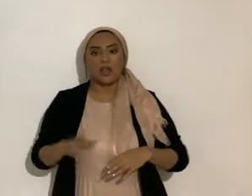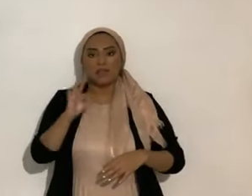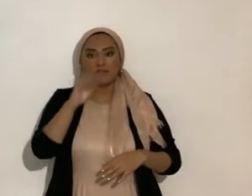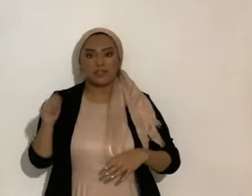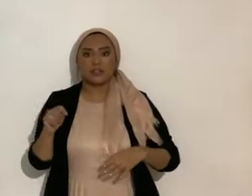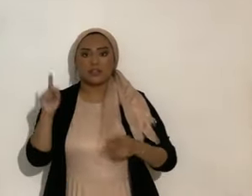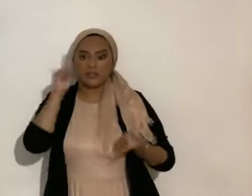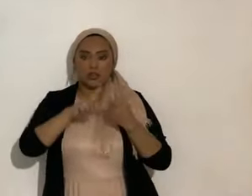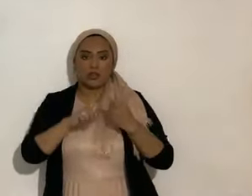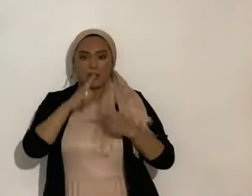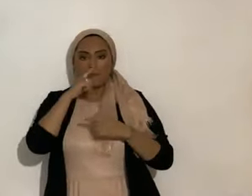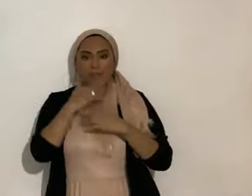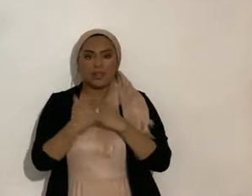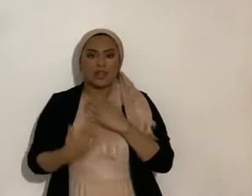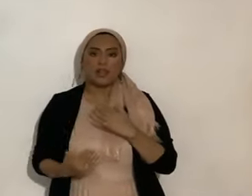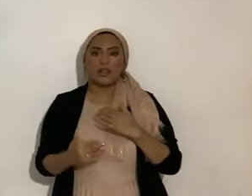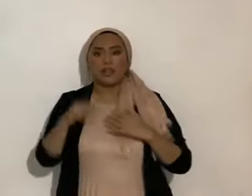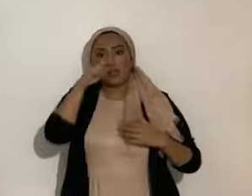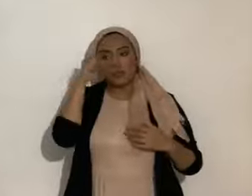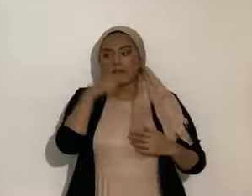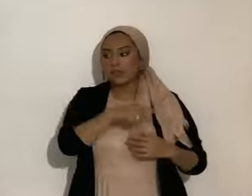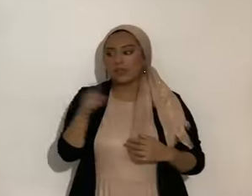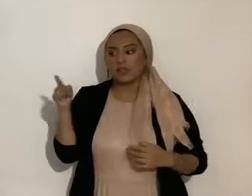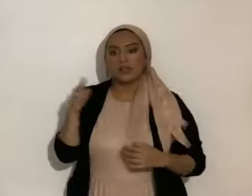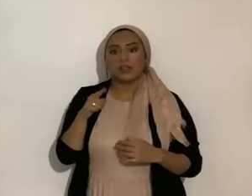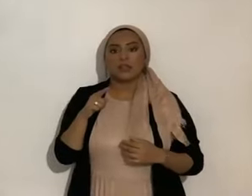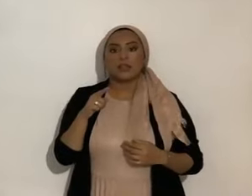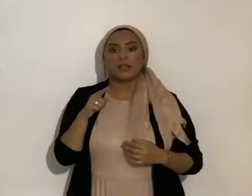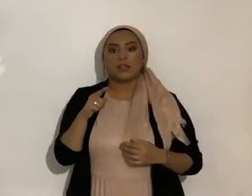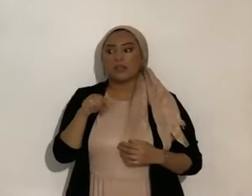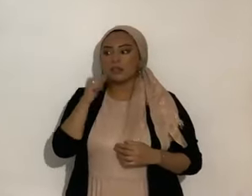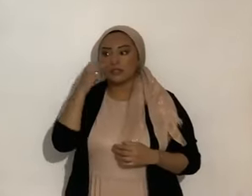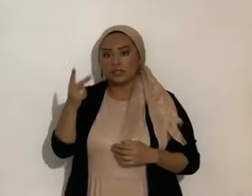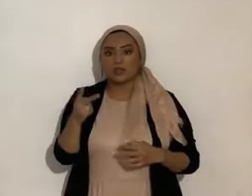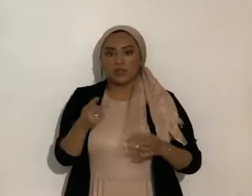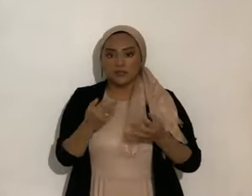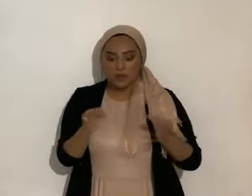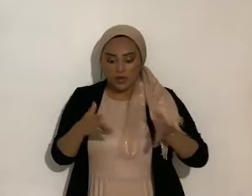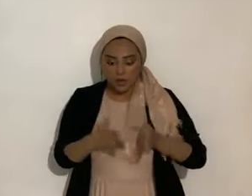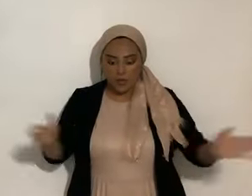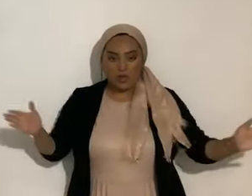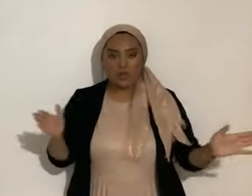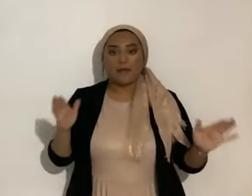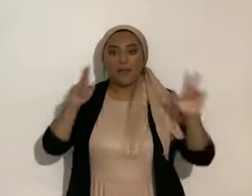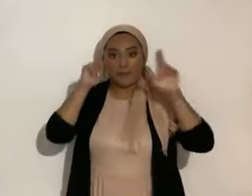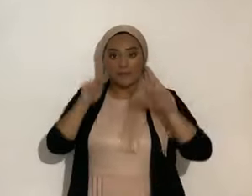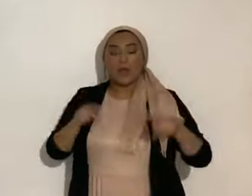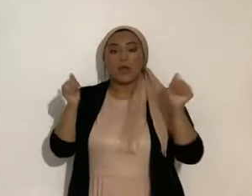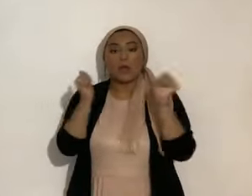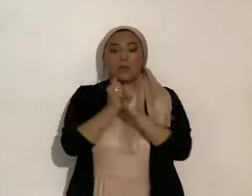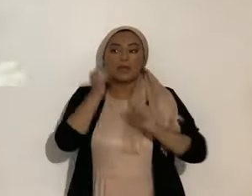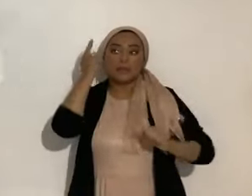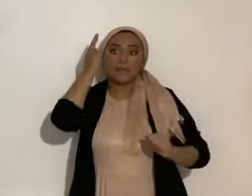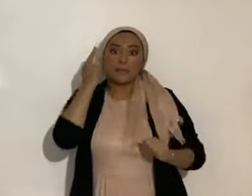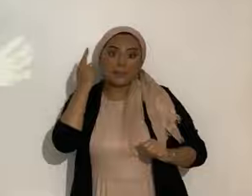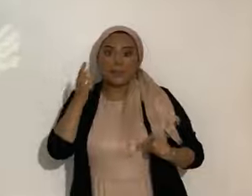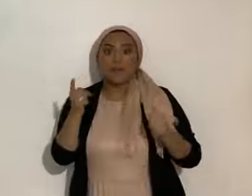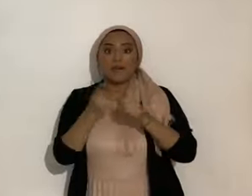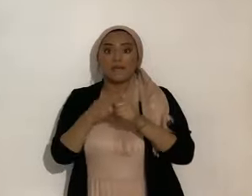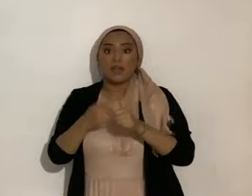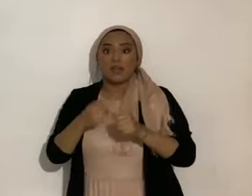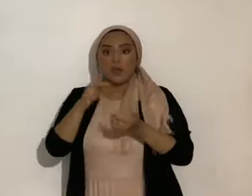hasta sangrarse los pies, porque no están viendo que hay que despejar el camino. Una persona en razón despeja el